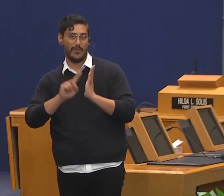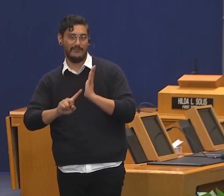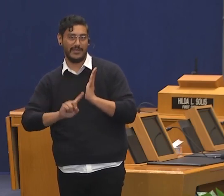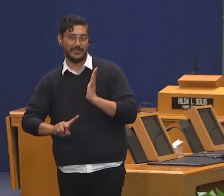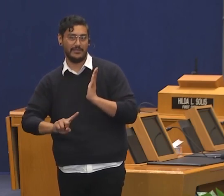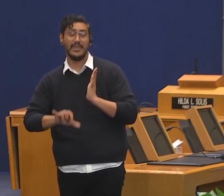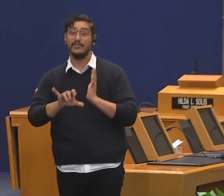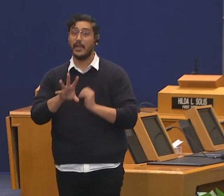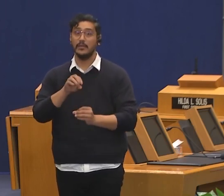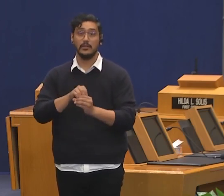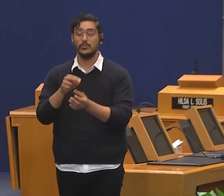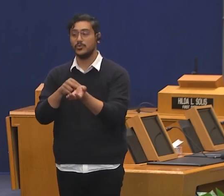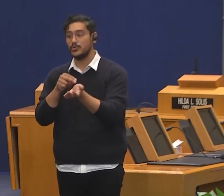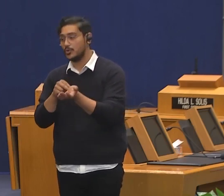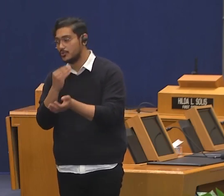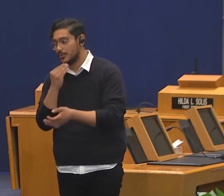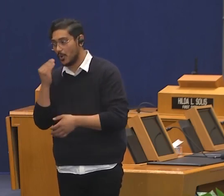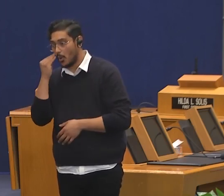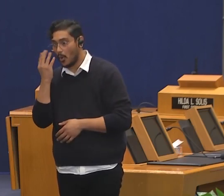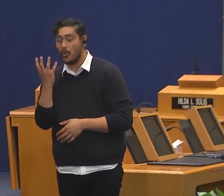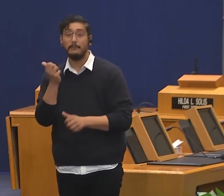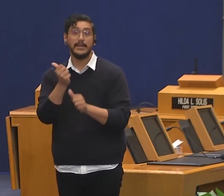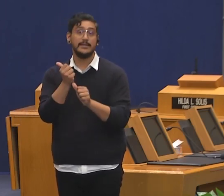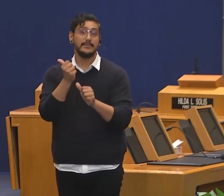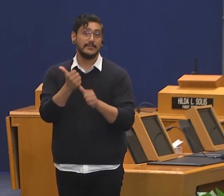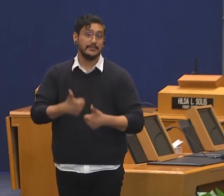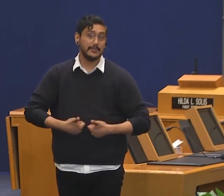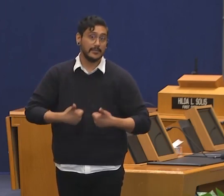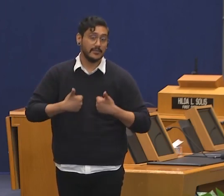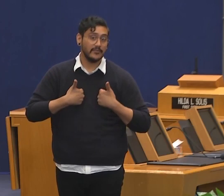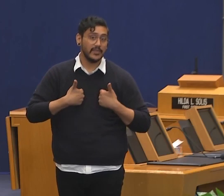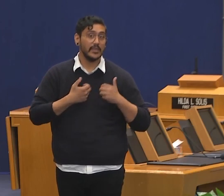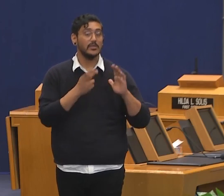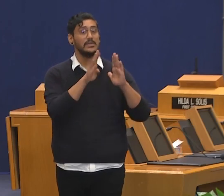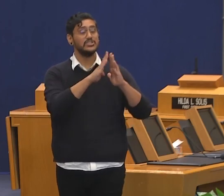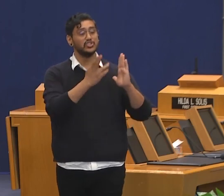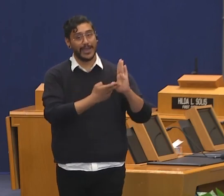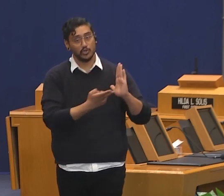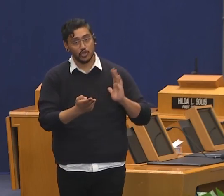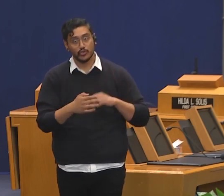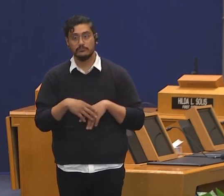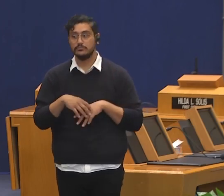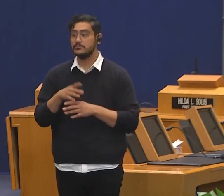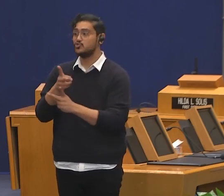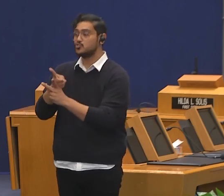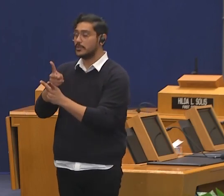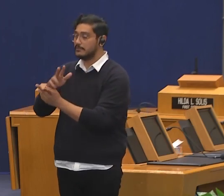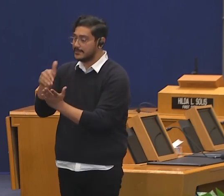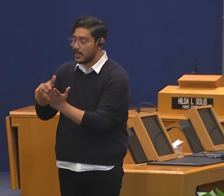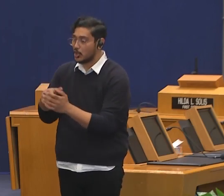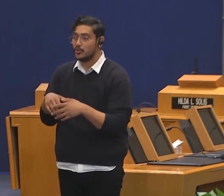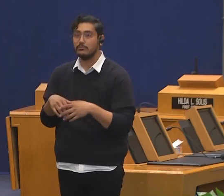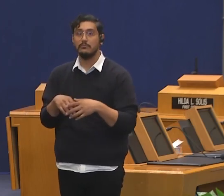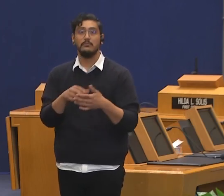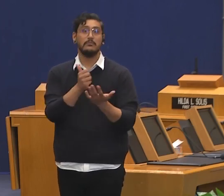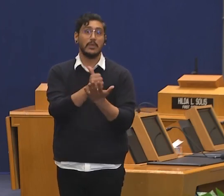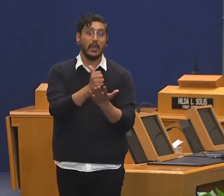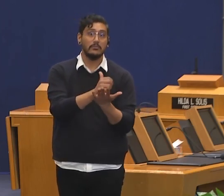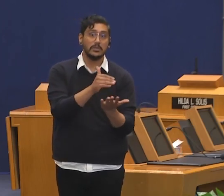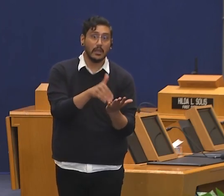de ancianos, instalaciones de vivienda asistida, refugios, centros de tratamiento, viviendas de apoyo e